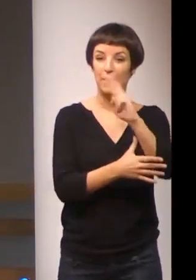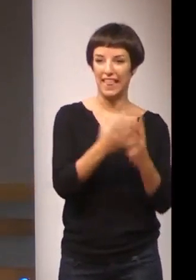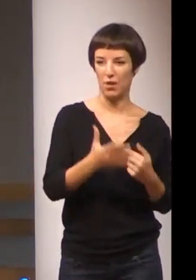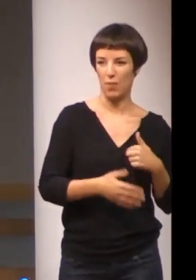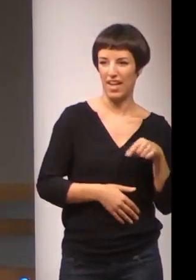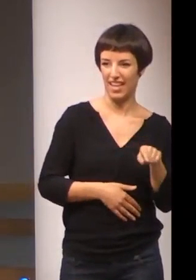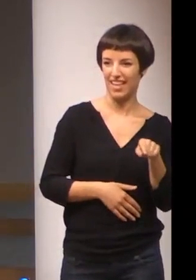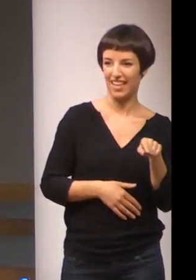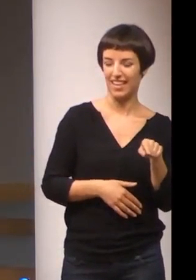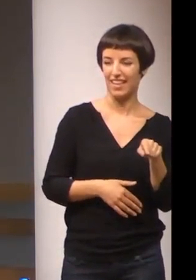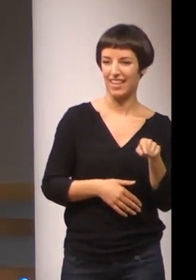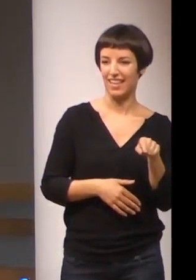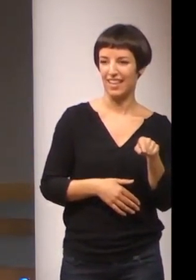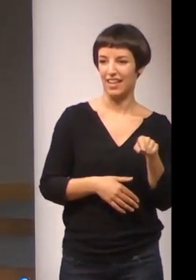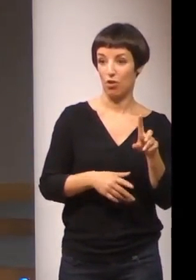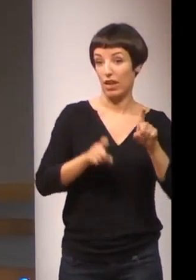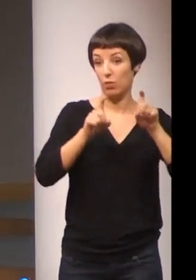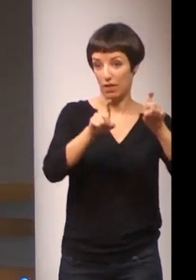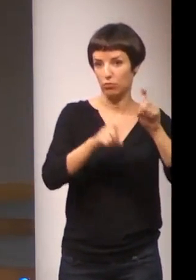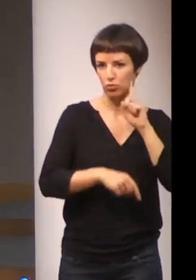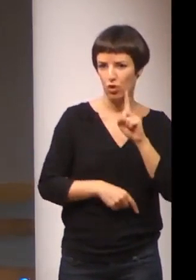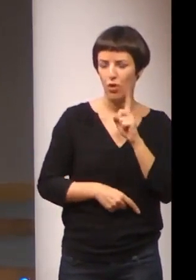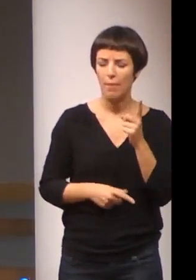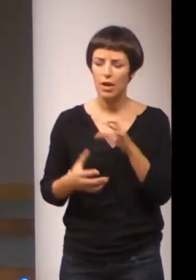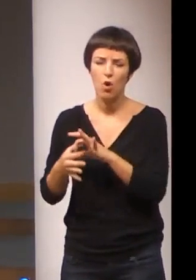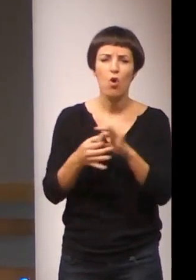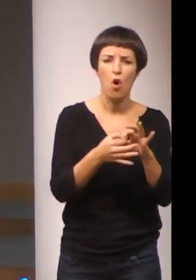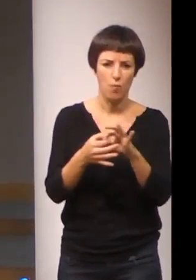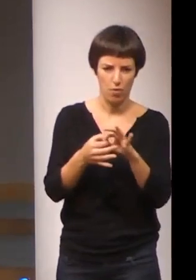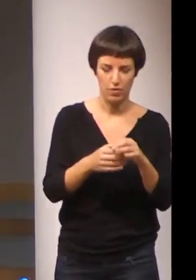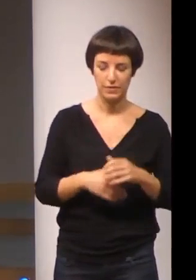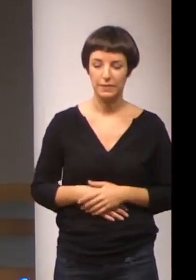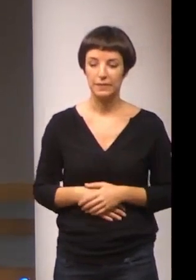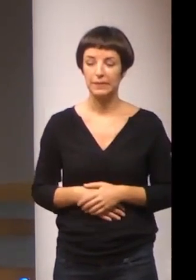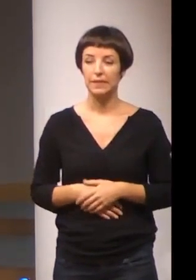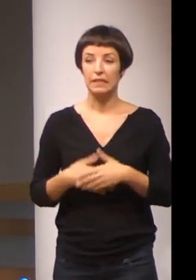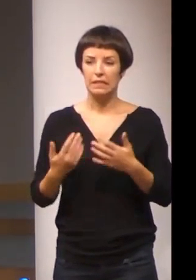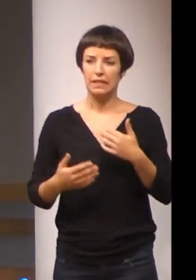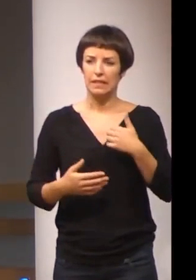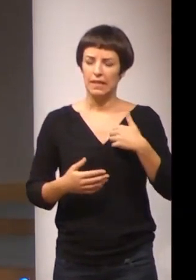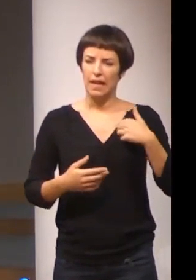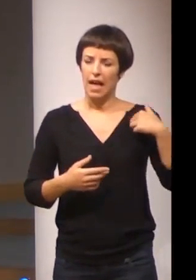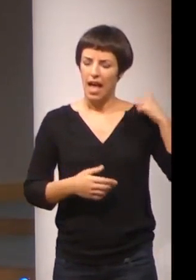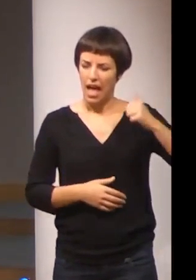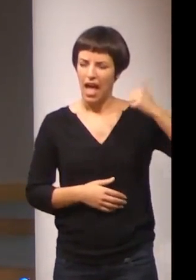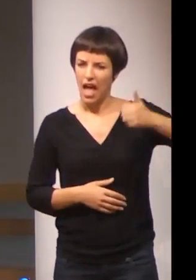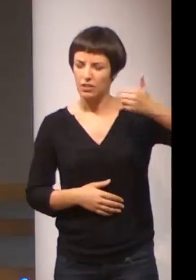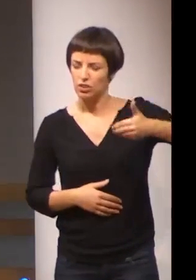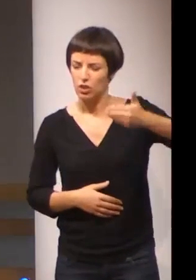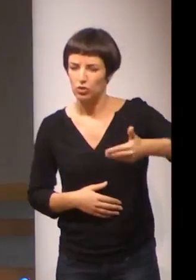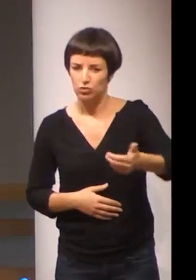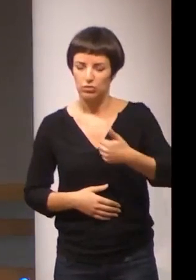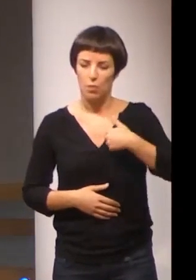con la educación sorda. Y tras varios años de observación,